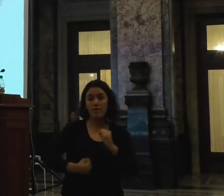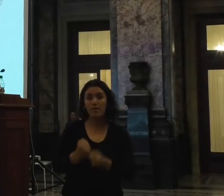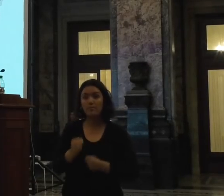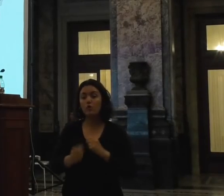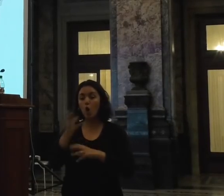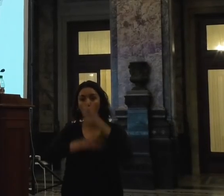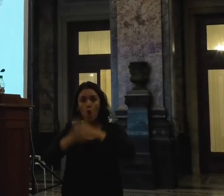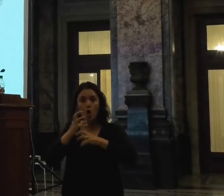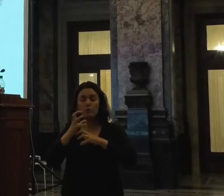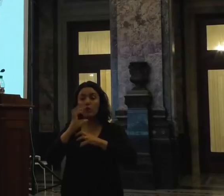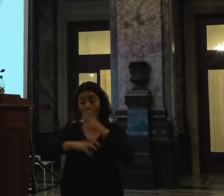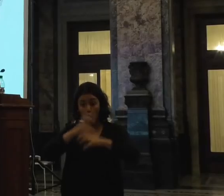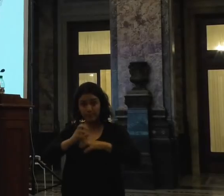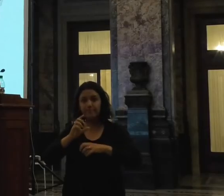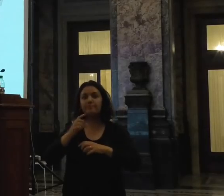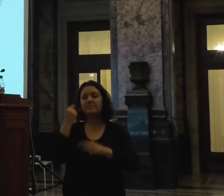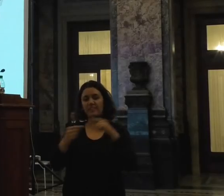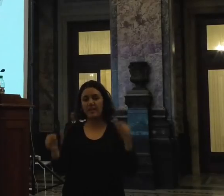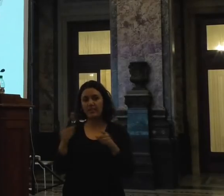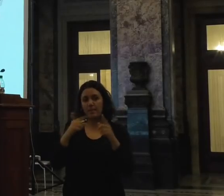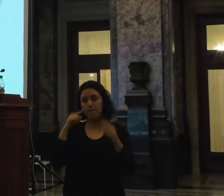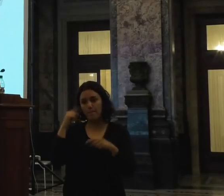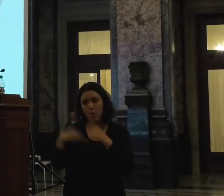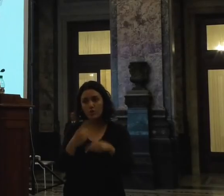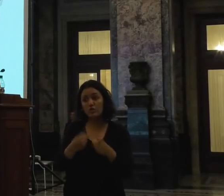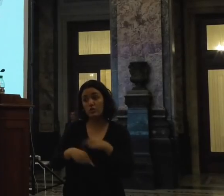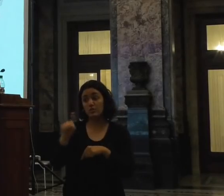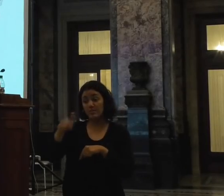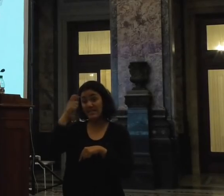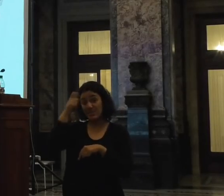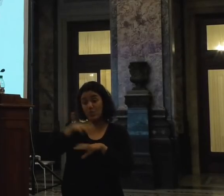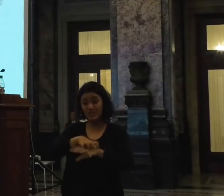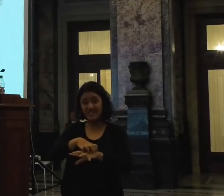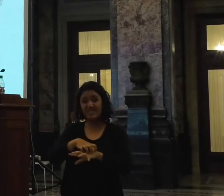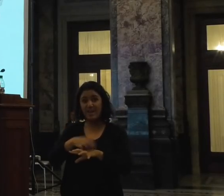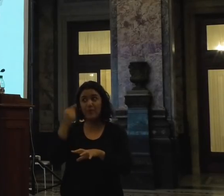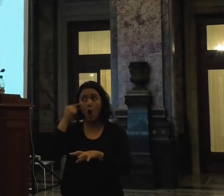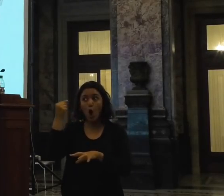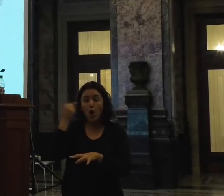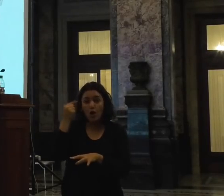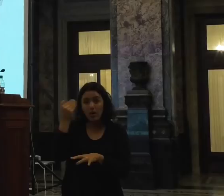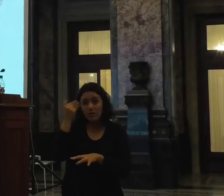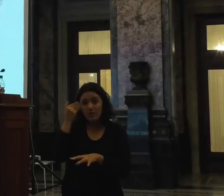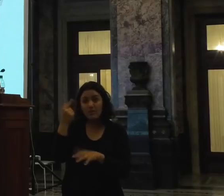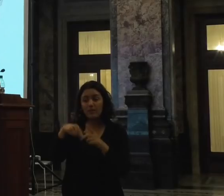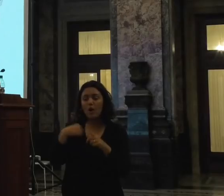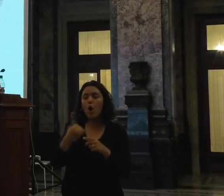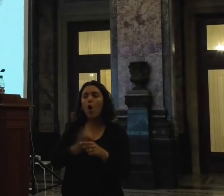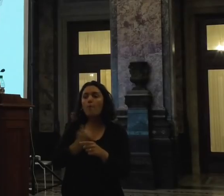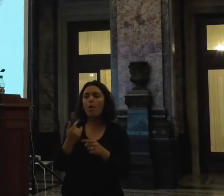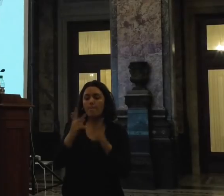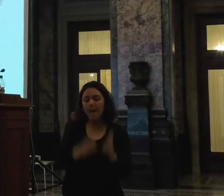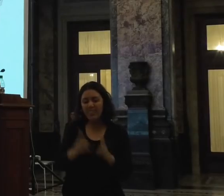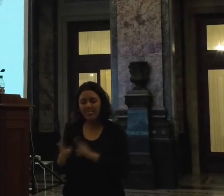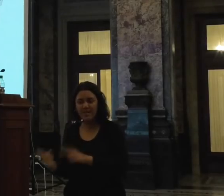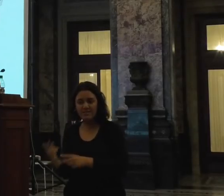color. Y es uno de los retos más grandes de la neurociencia cognitiva ahora, entender no tanto cómo descomponemos la